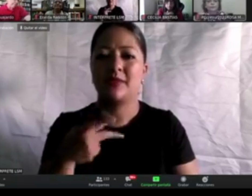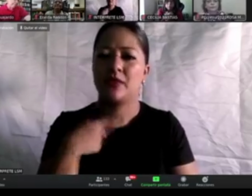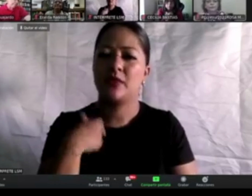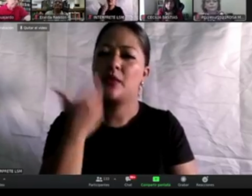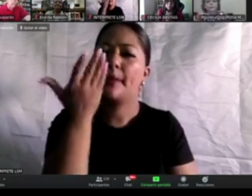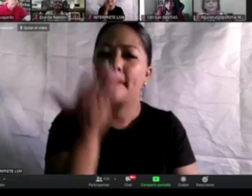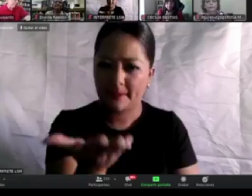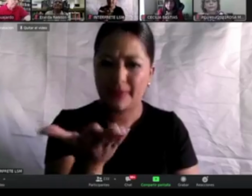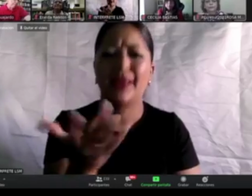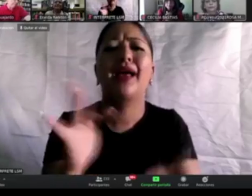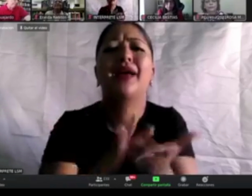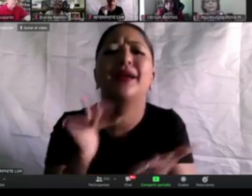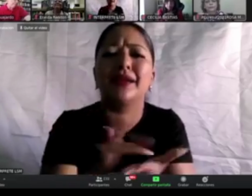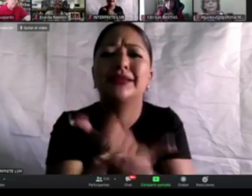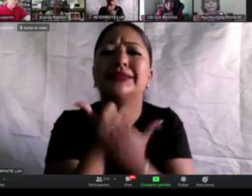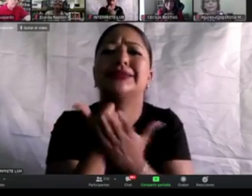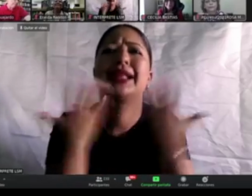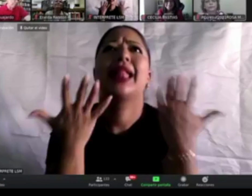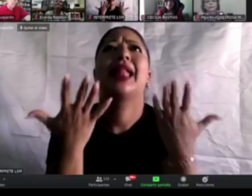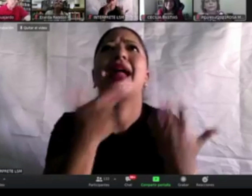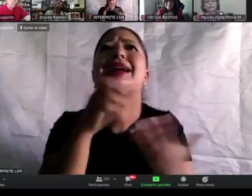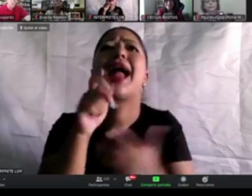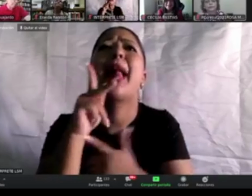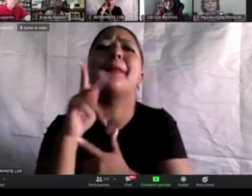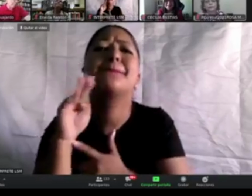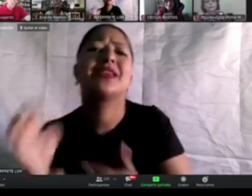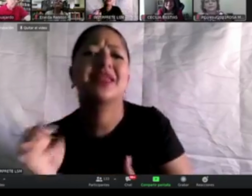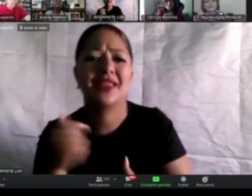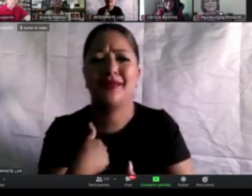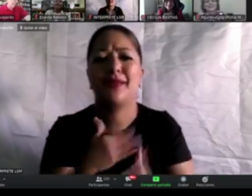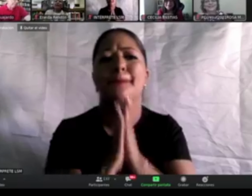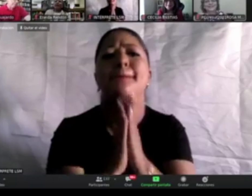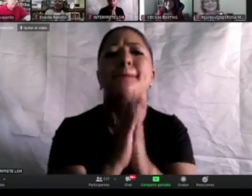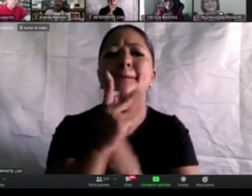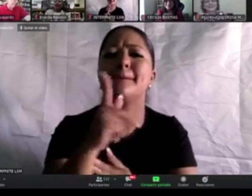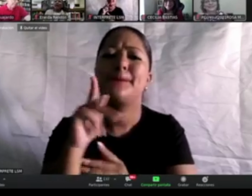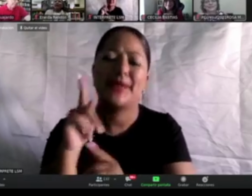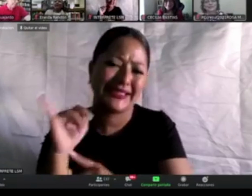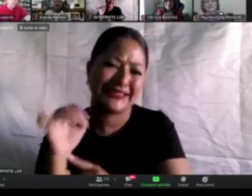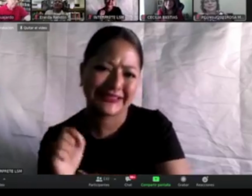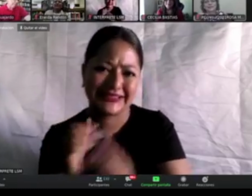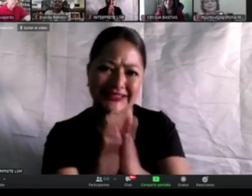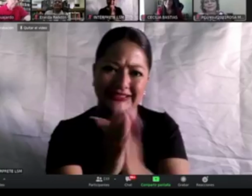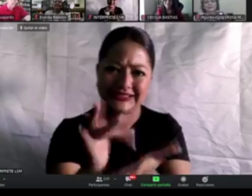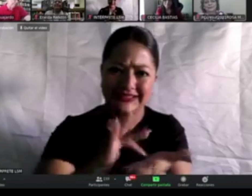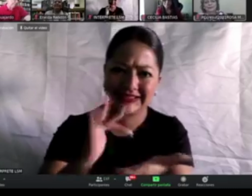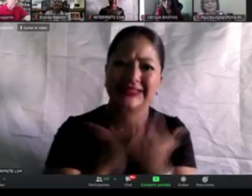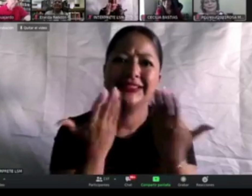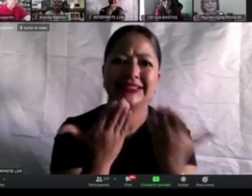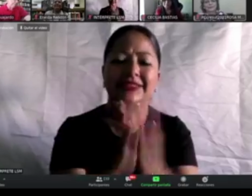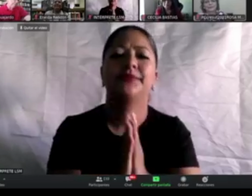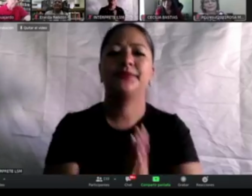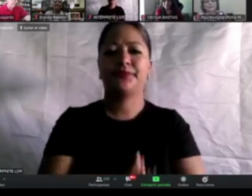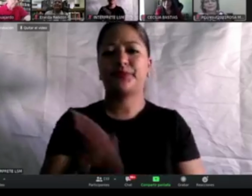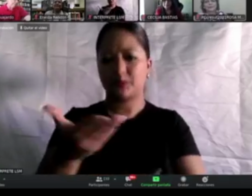pero si pido auxilio Helmi please gracias gracias gracias